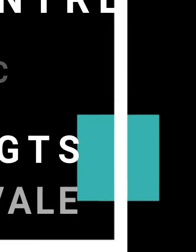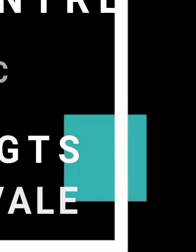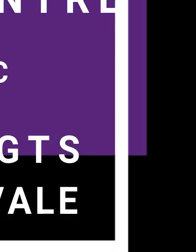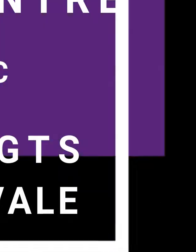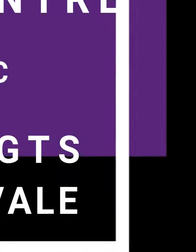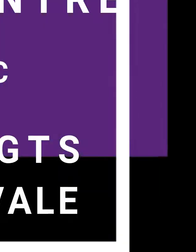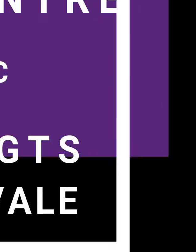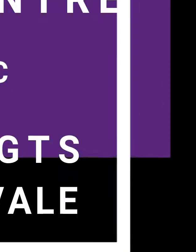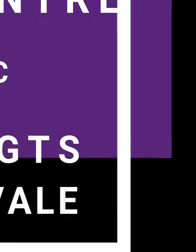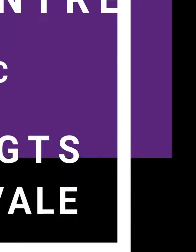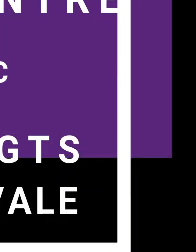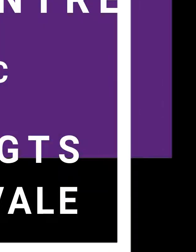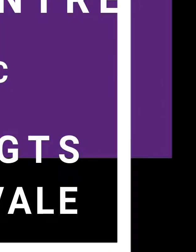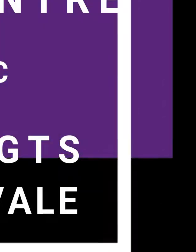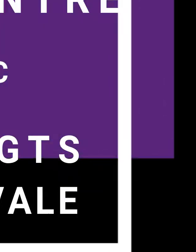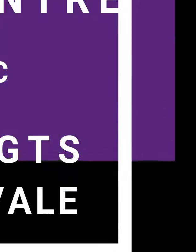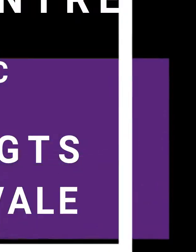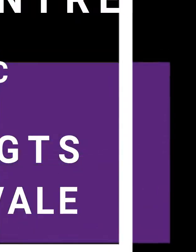Musique